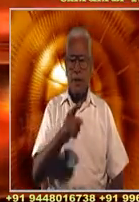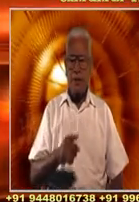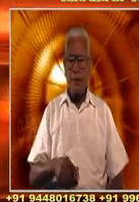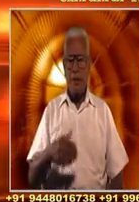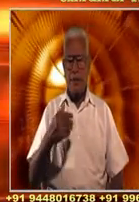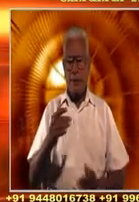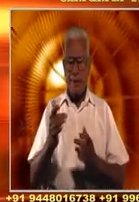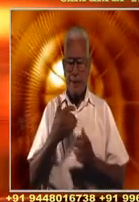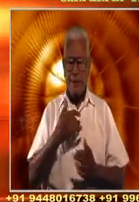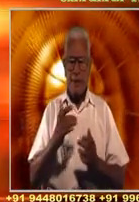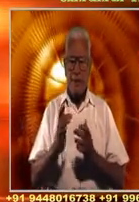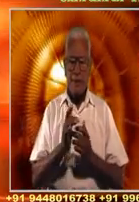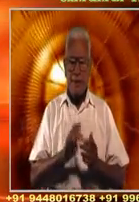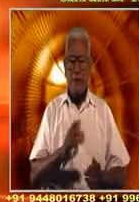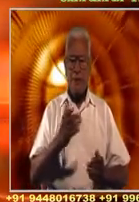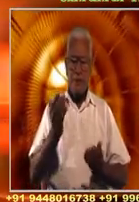சேர்த்து கொள்ளுவே